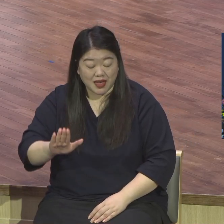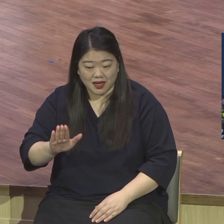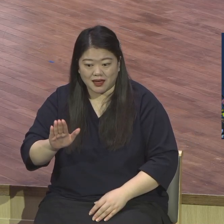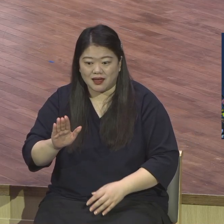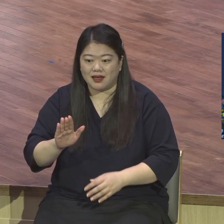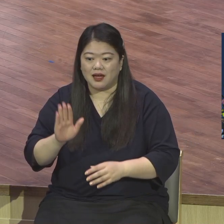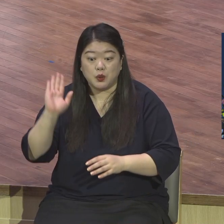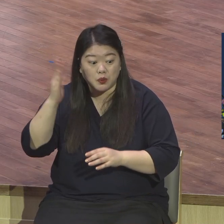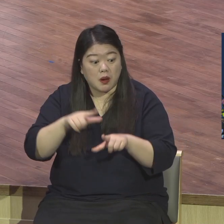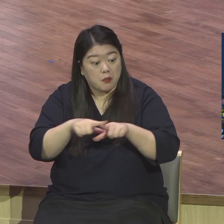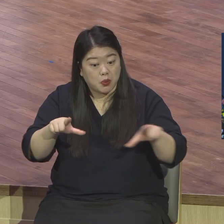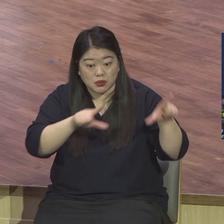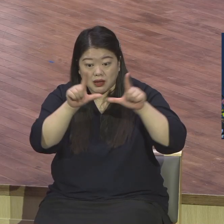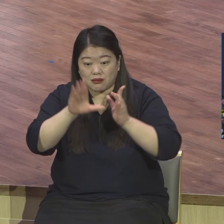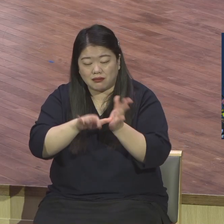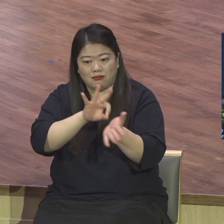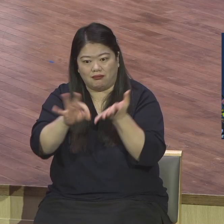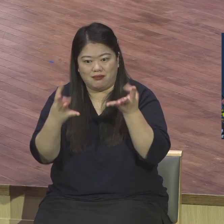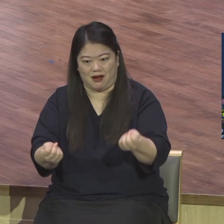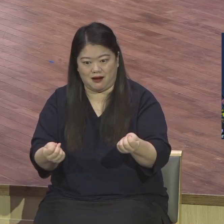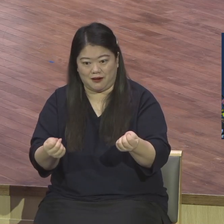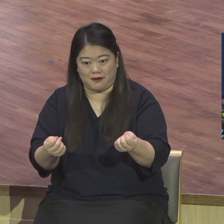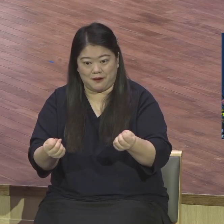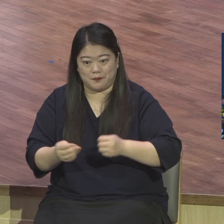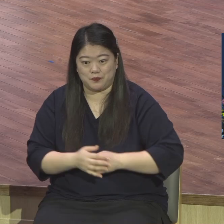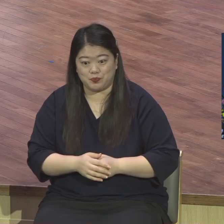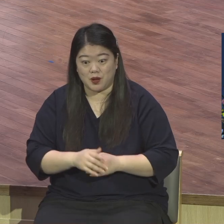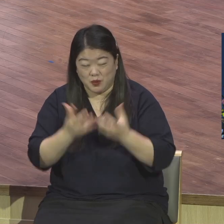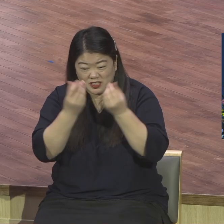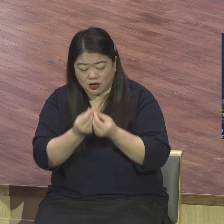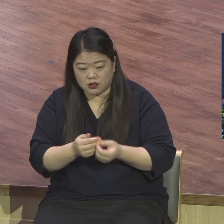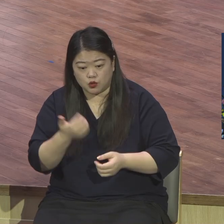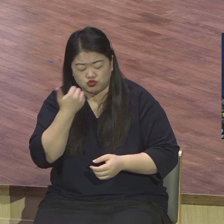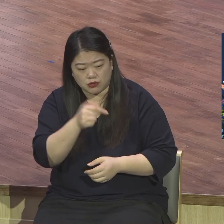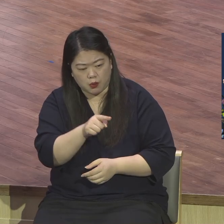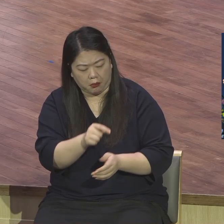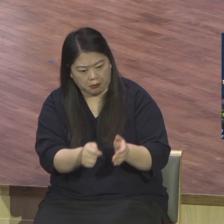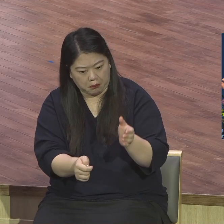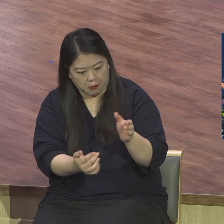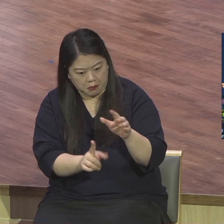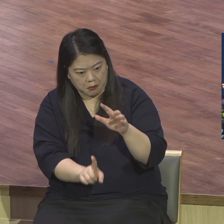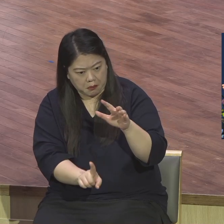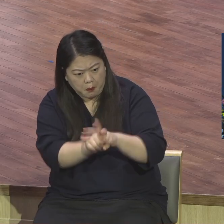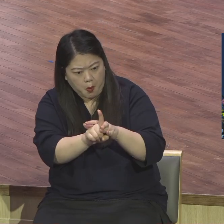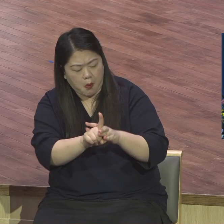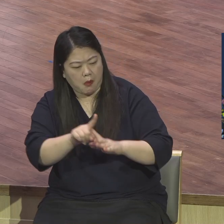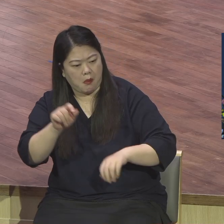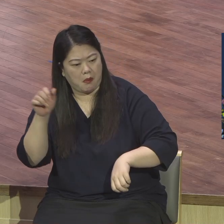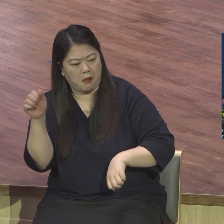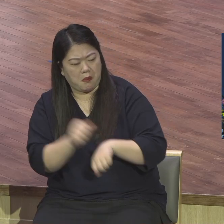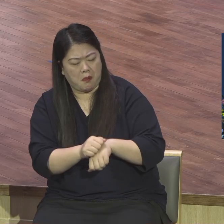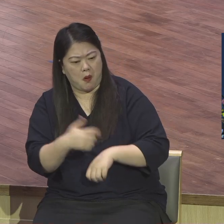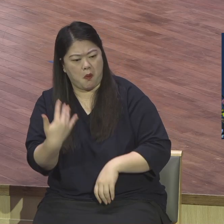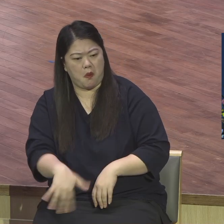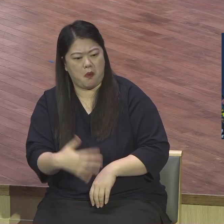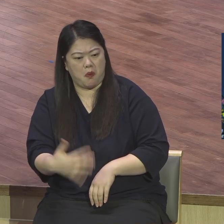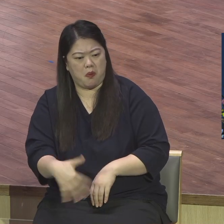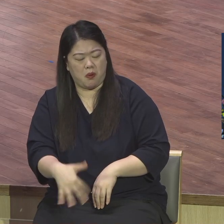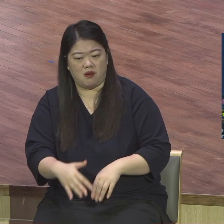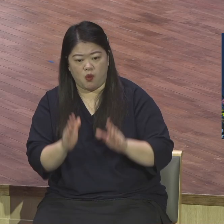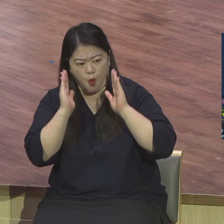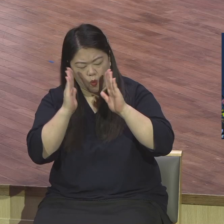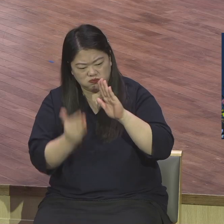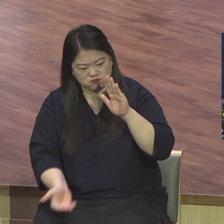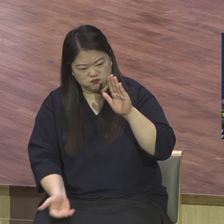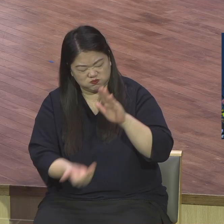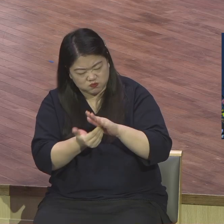행동을 한다거나 남다르게 뭔가를 하고 있을 때 칭찬할 때 야 만렙이다. 공부 잘한다 공부